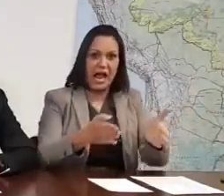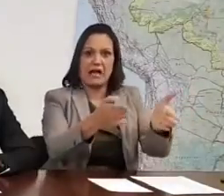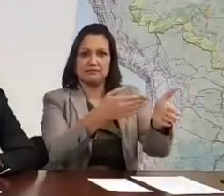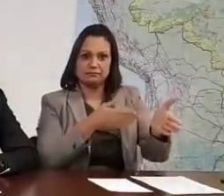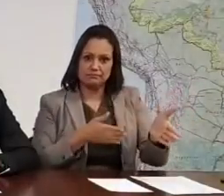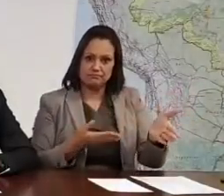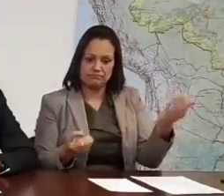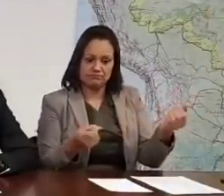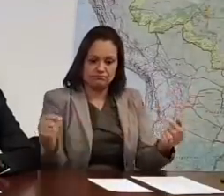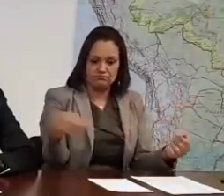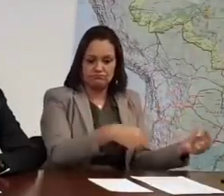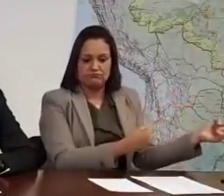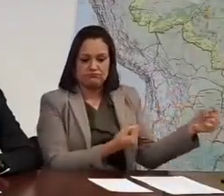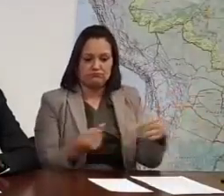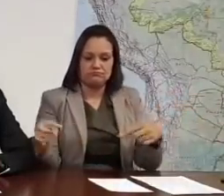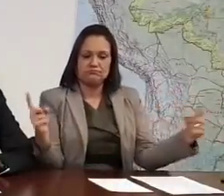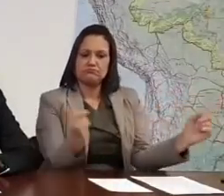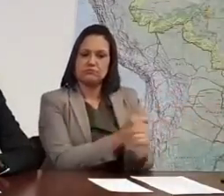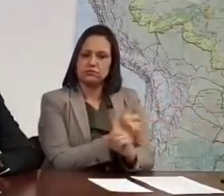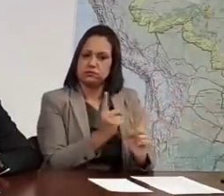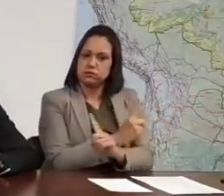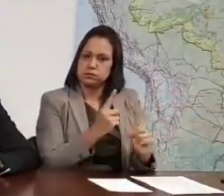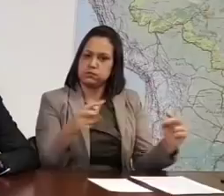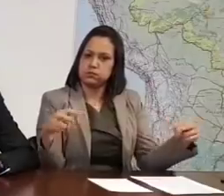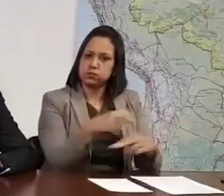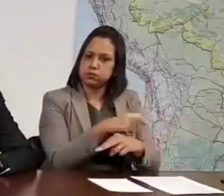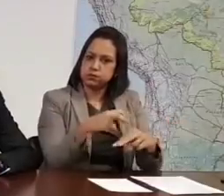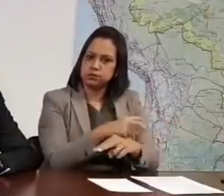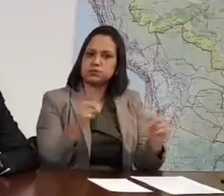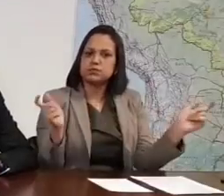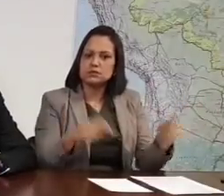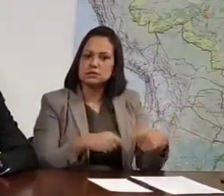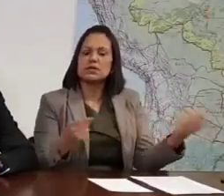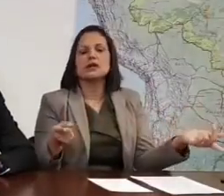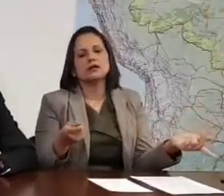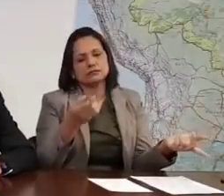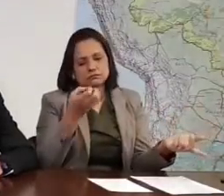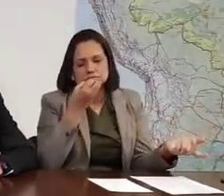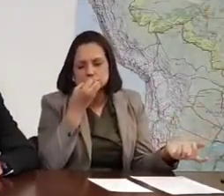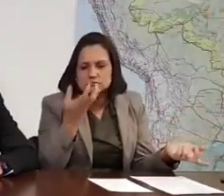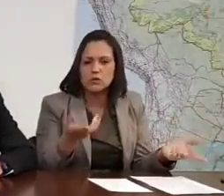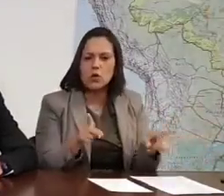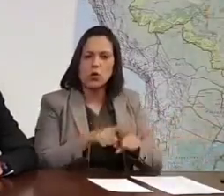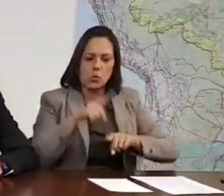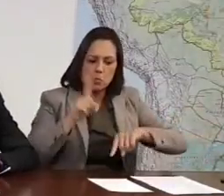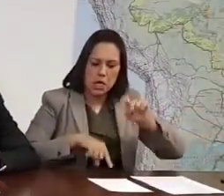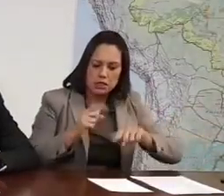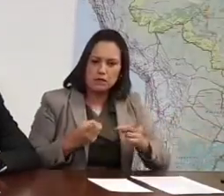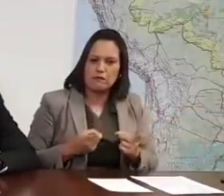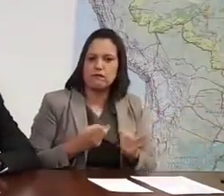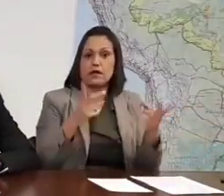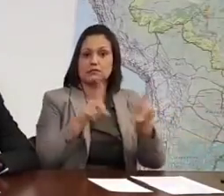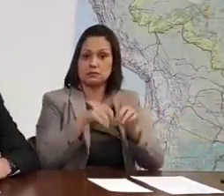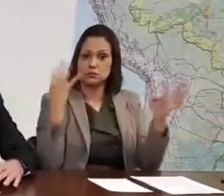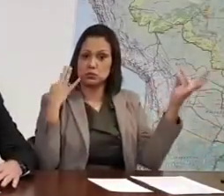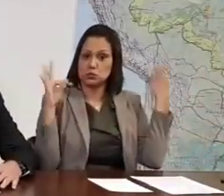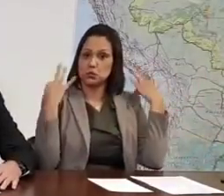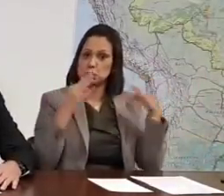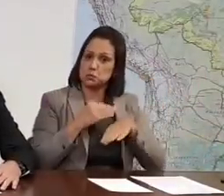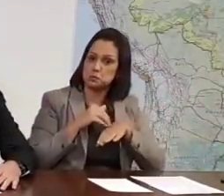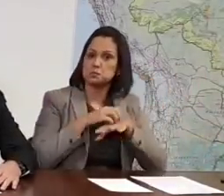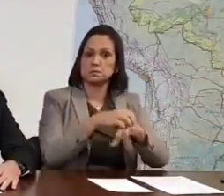e vai ajudar também, além do trânsito, né, escoamento de produtos, a questão do turismo naquela região.